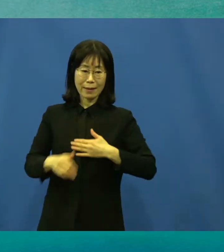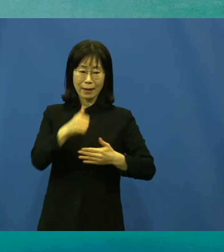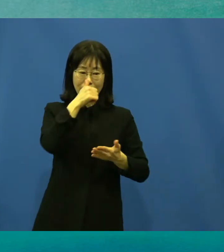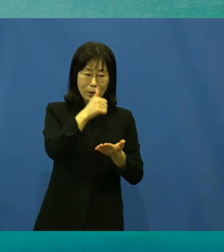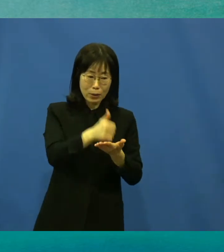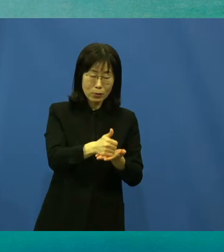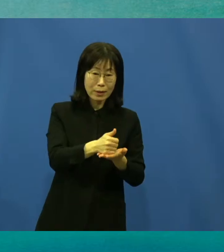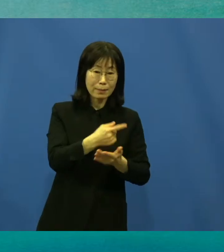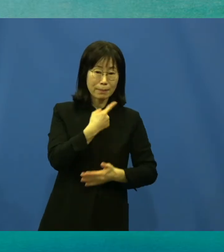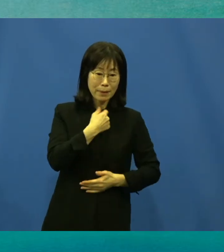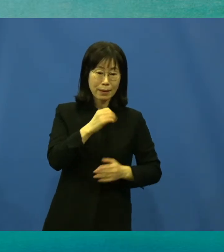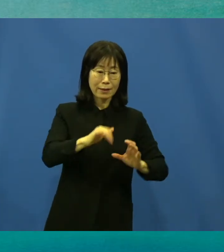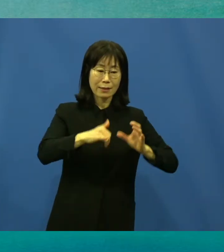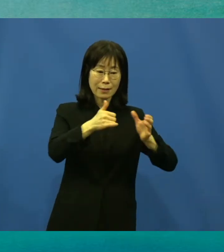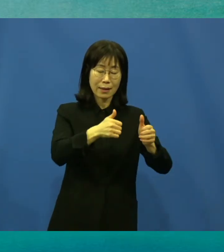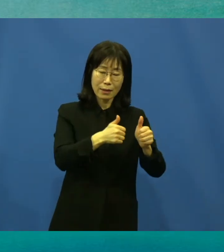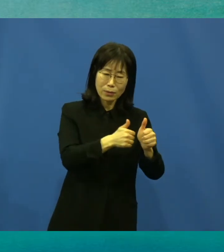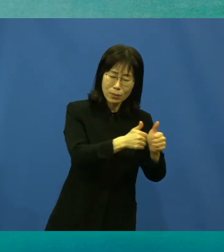하나님을 무시해버리는 것입니다.